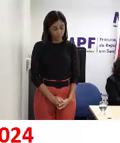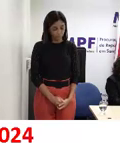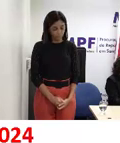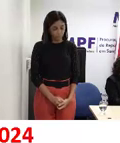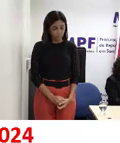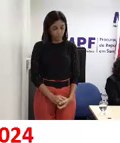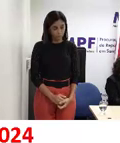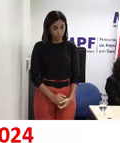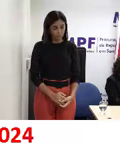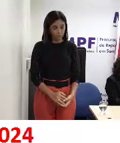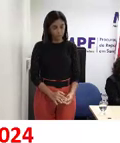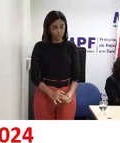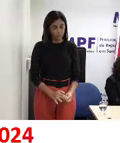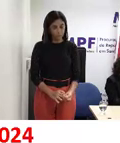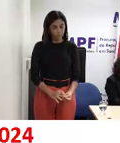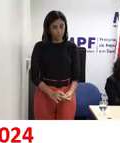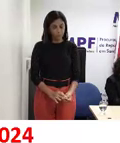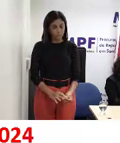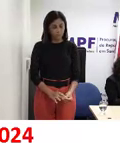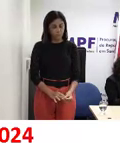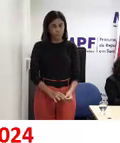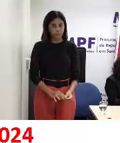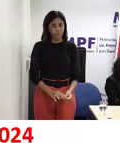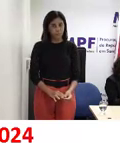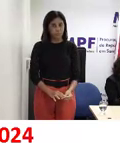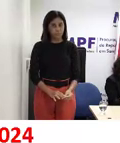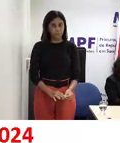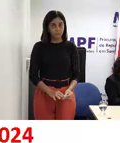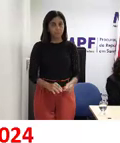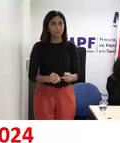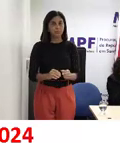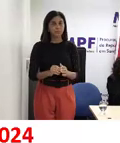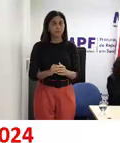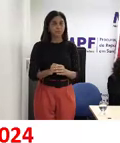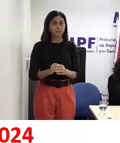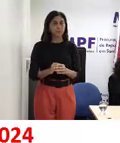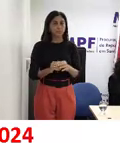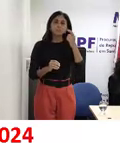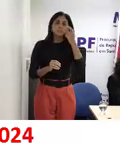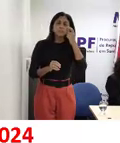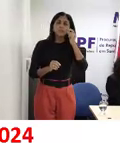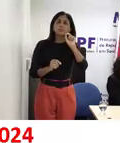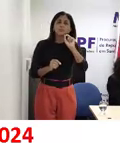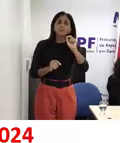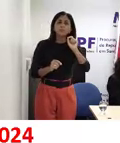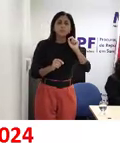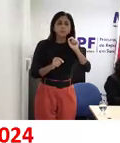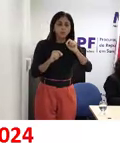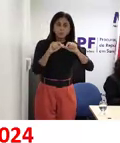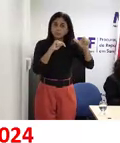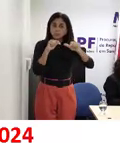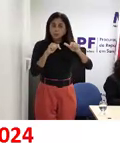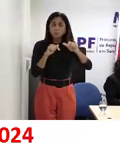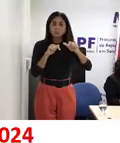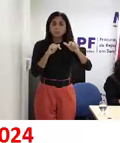operações nossas aí essa parceria é muito importante porque isso é além de testificar ver a importância e faz com que